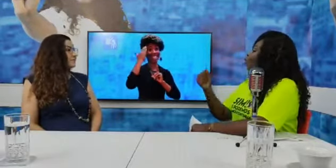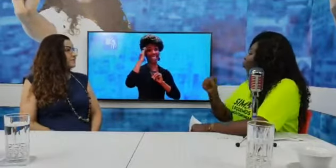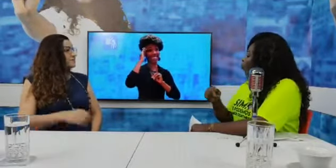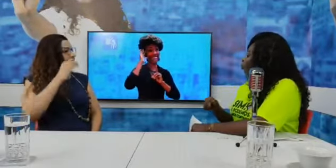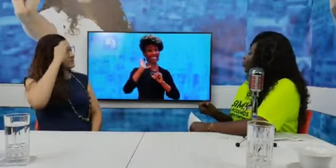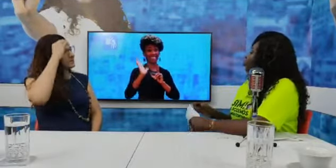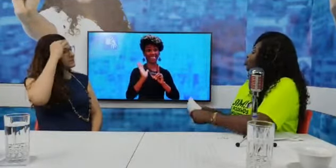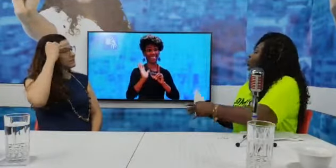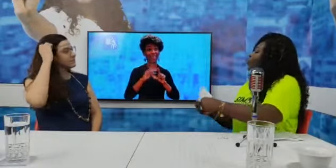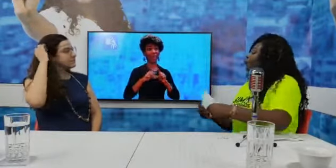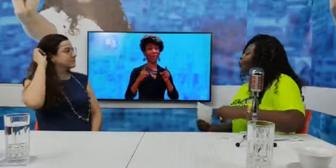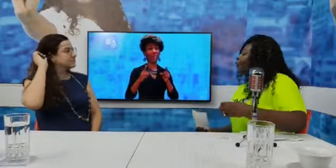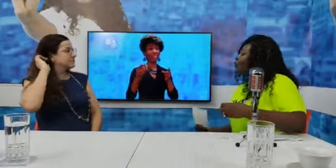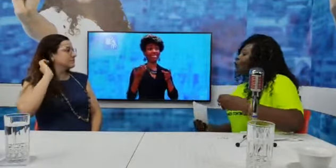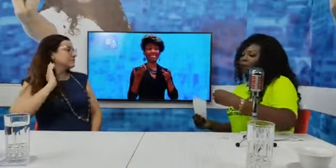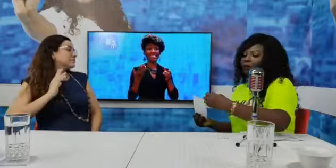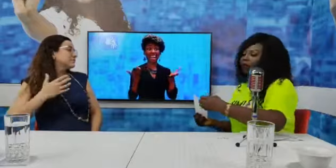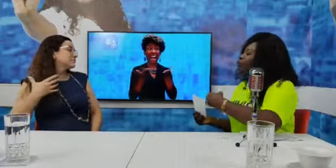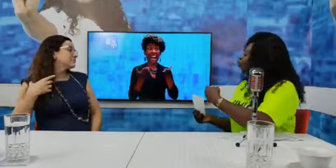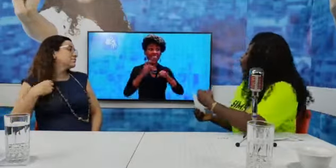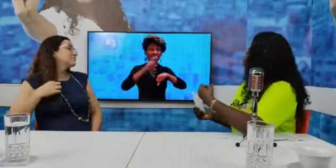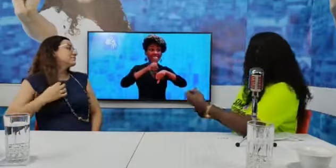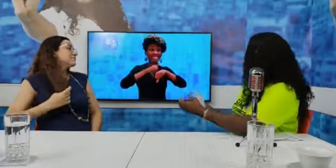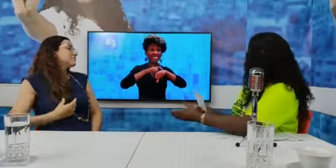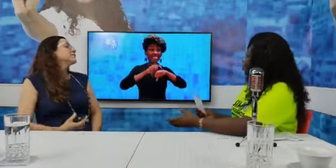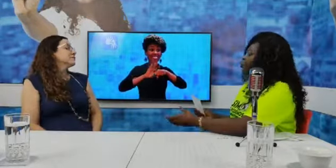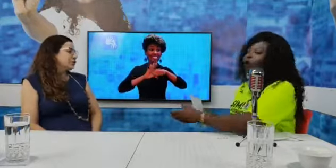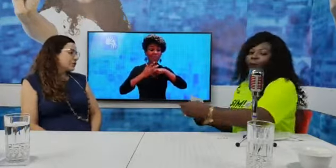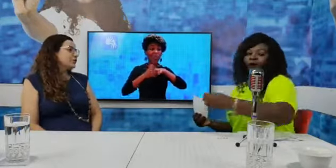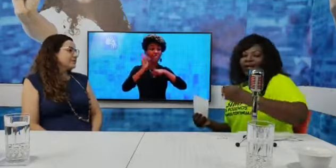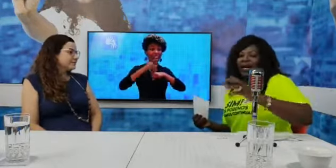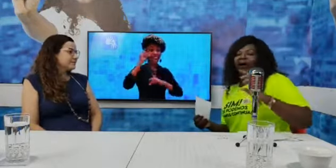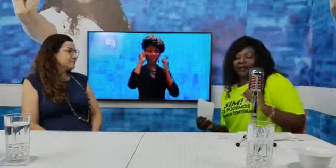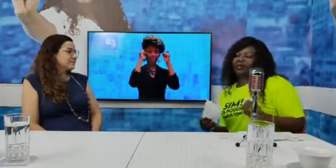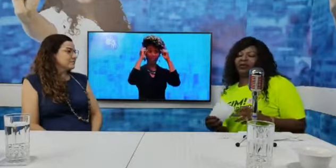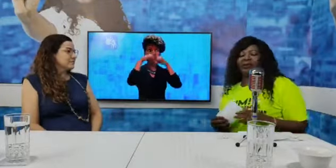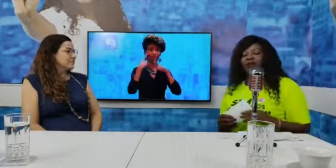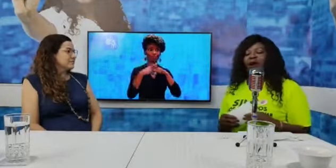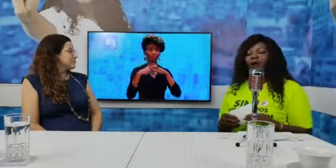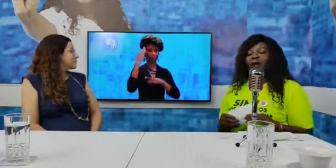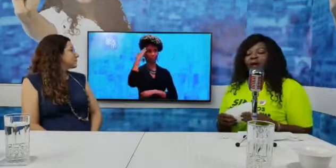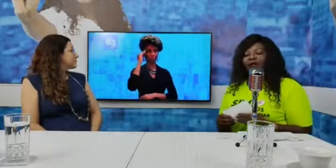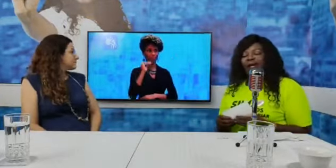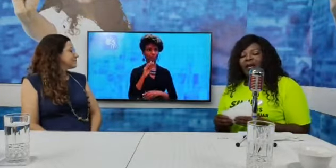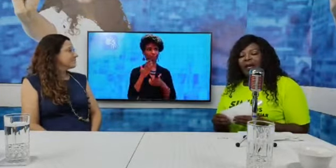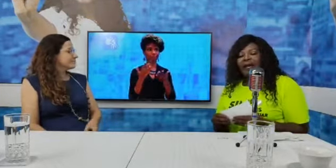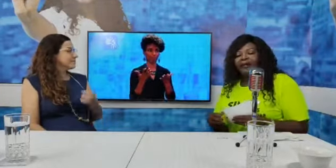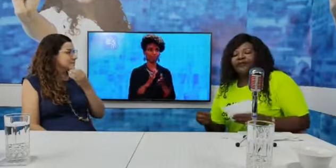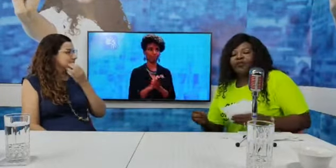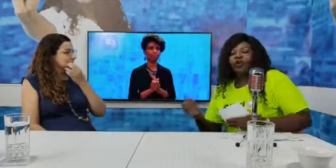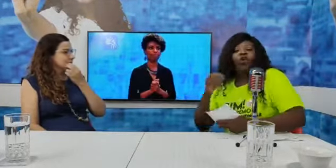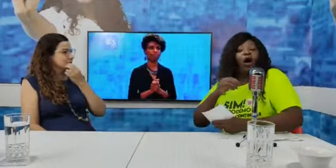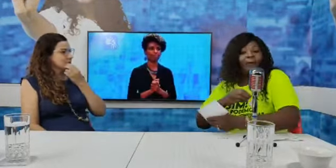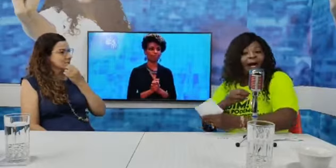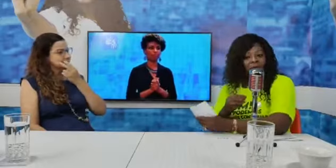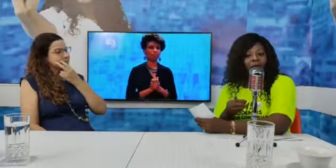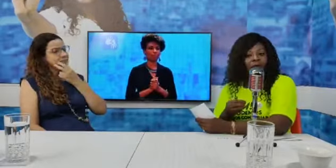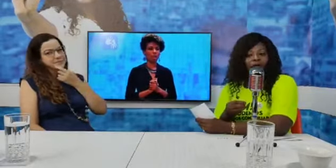E com o Covid ficou muito mais difícil. Porque, agora entendam, pessoal,